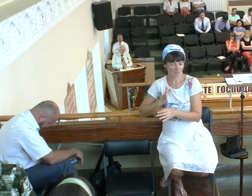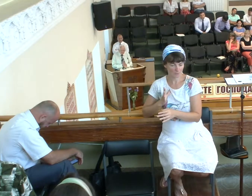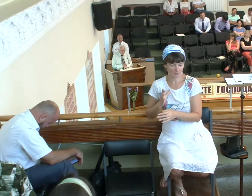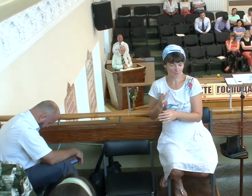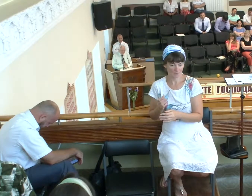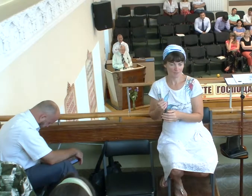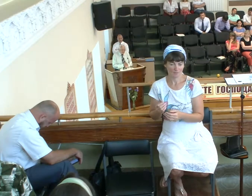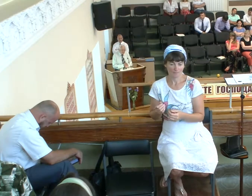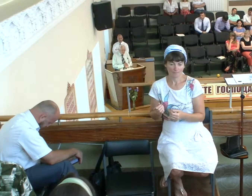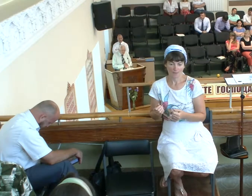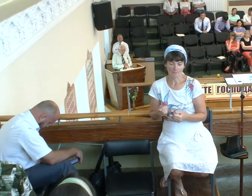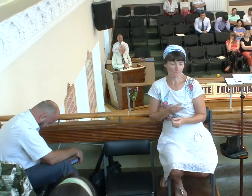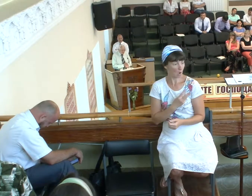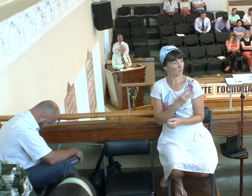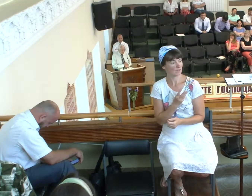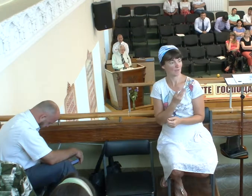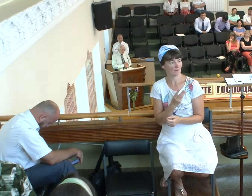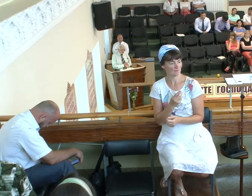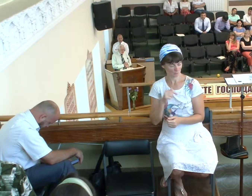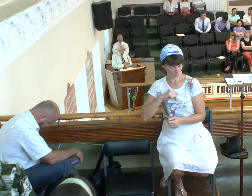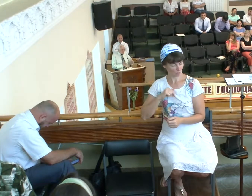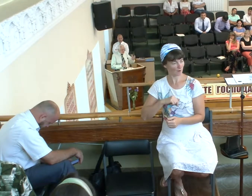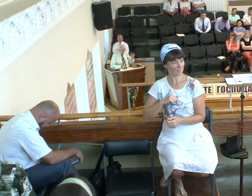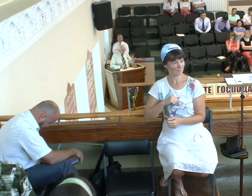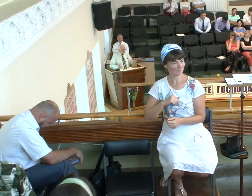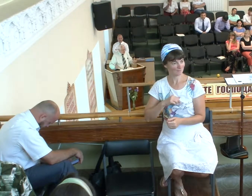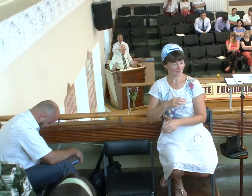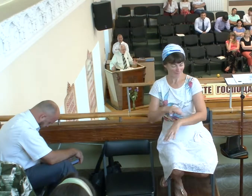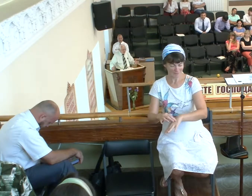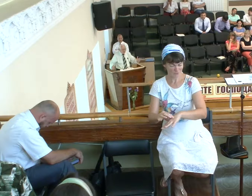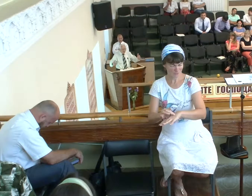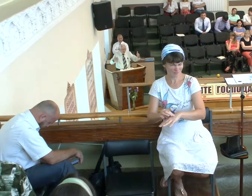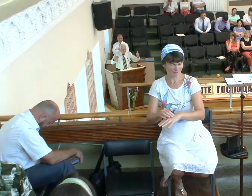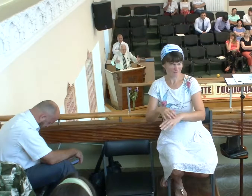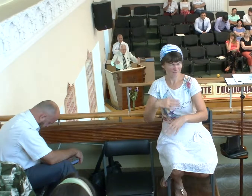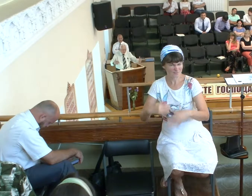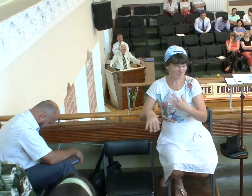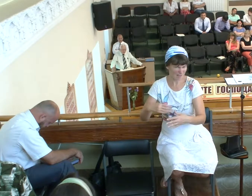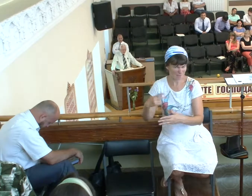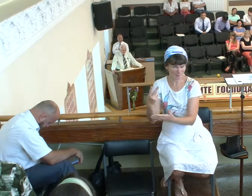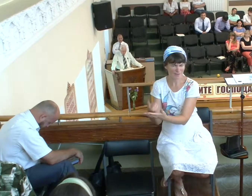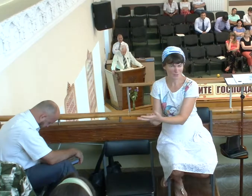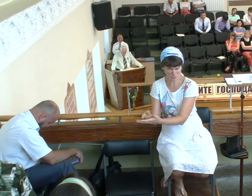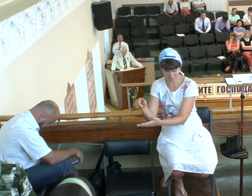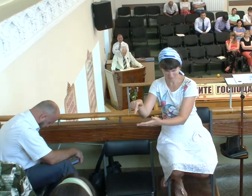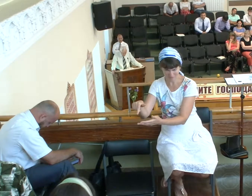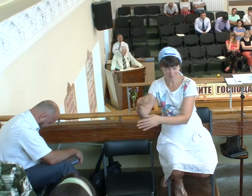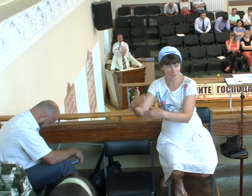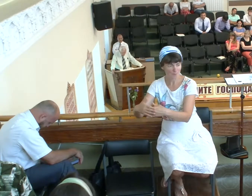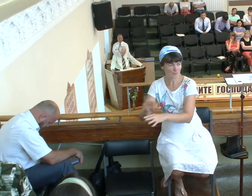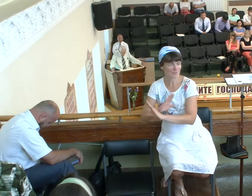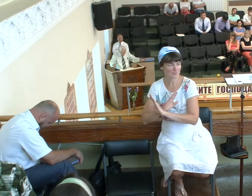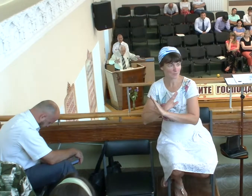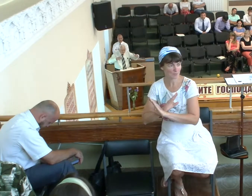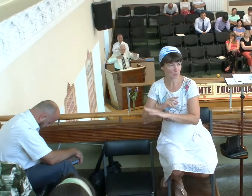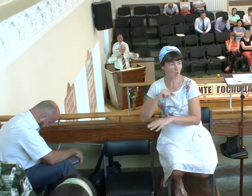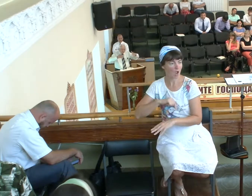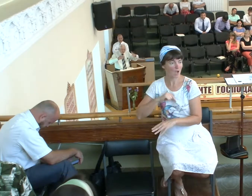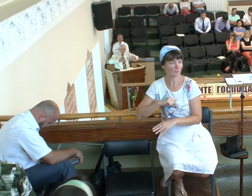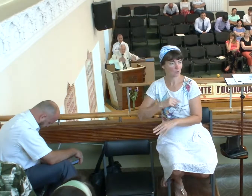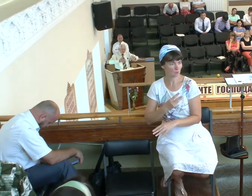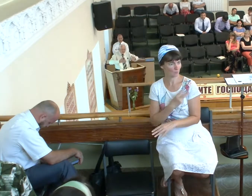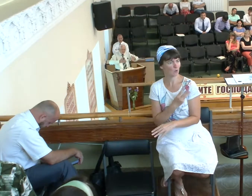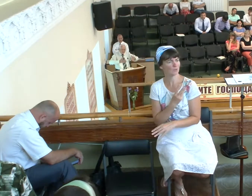сохранили верность Иисусу Христу. Он драгоценный камень, краеугольный камень, то есть камень, на котором